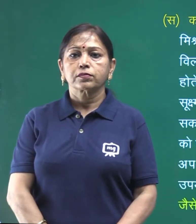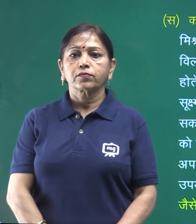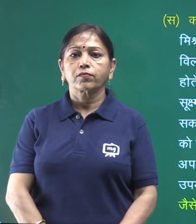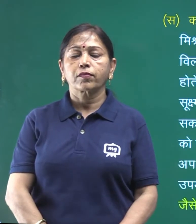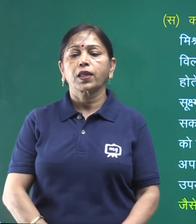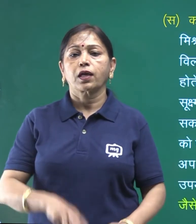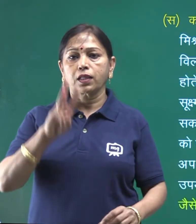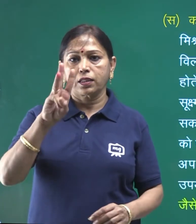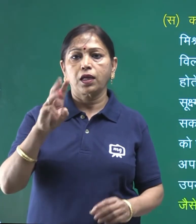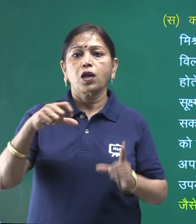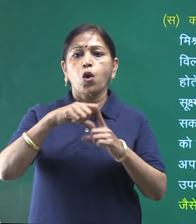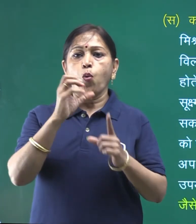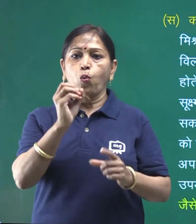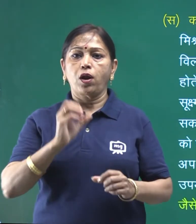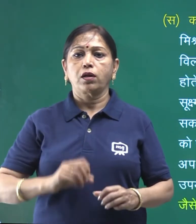3 कोलाइड,